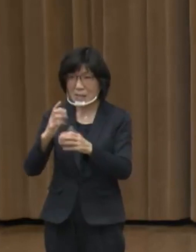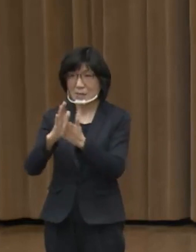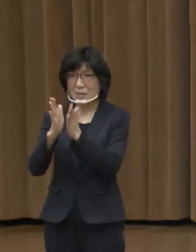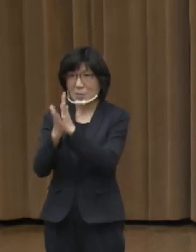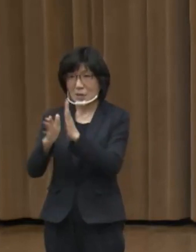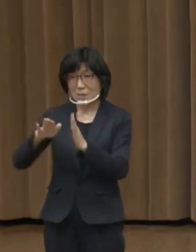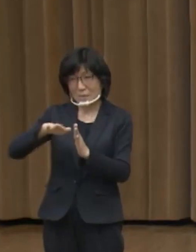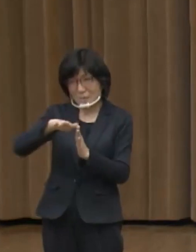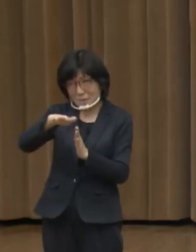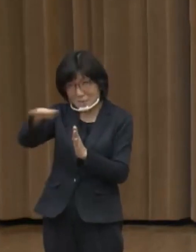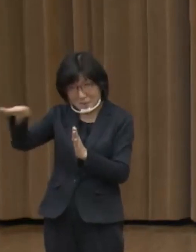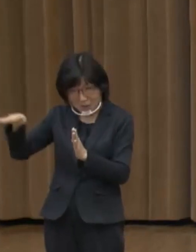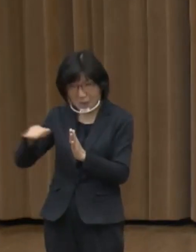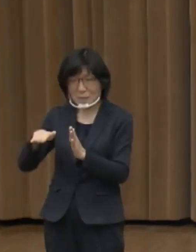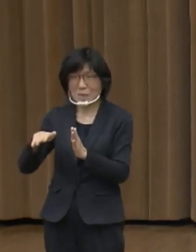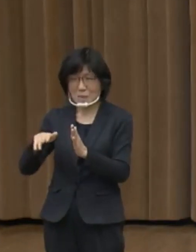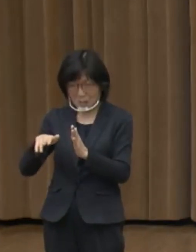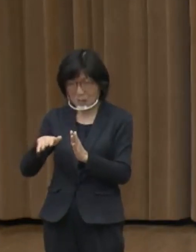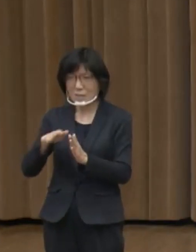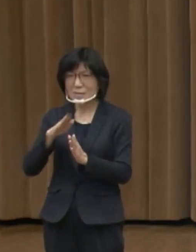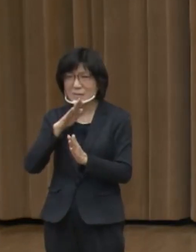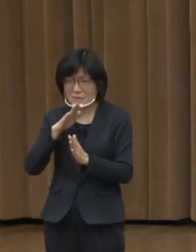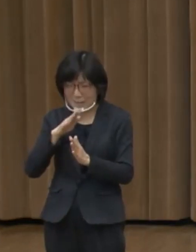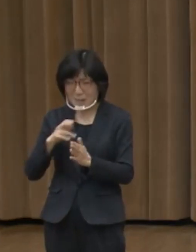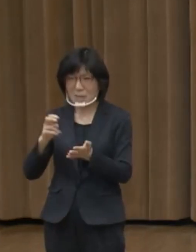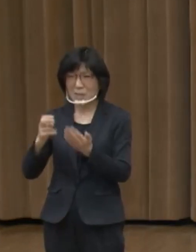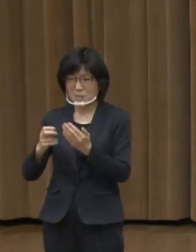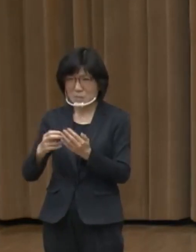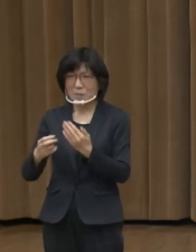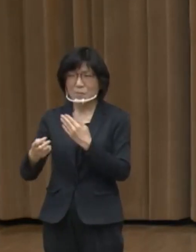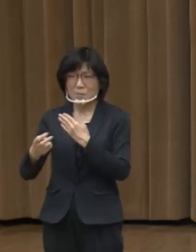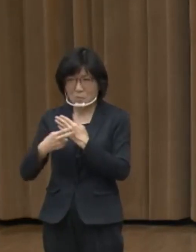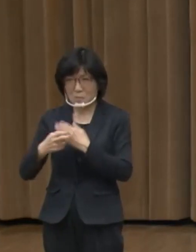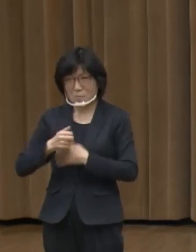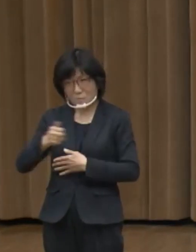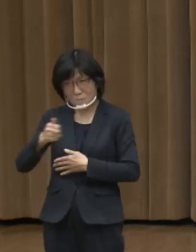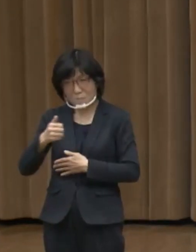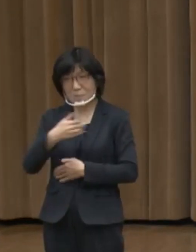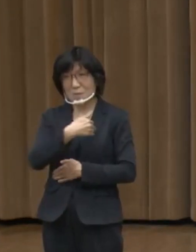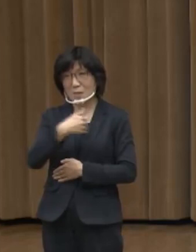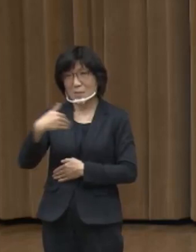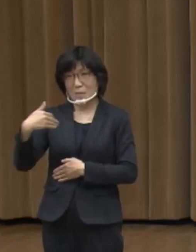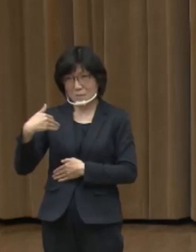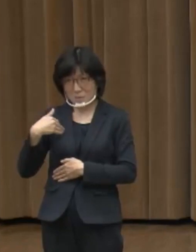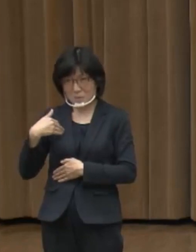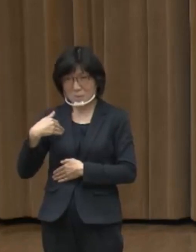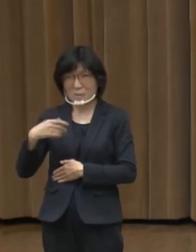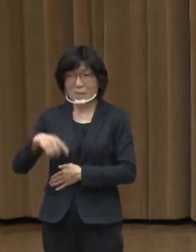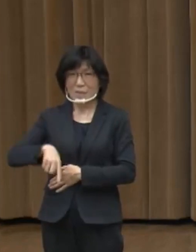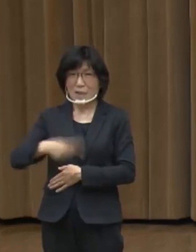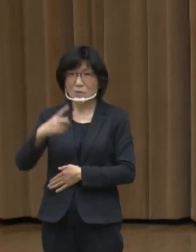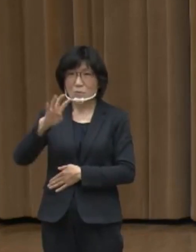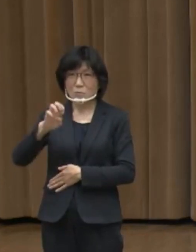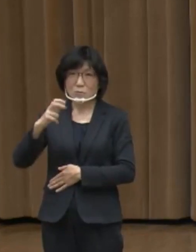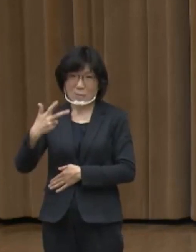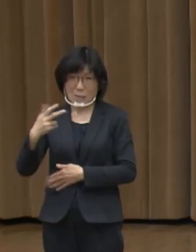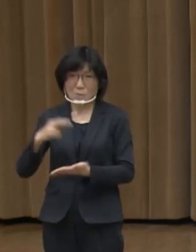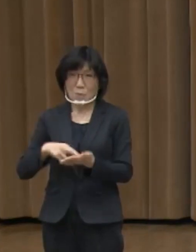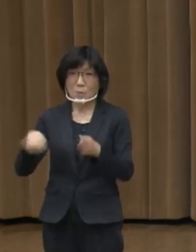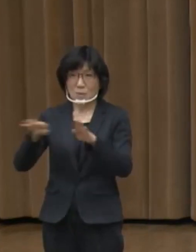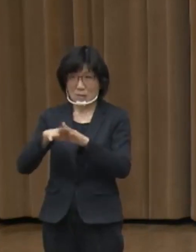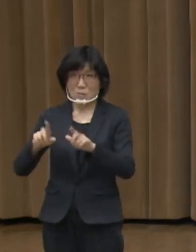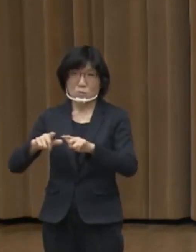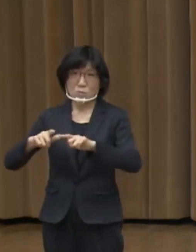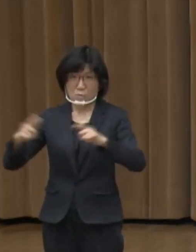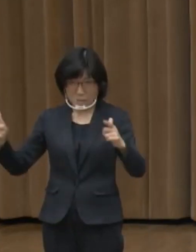くの医療機関で診療が可能になり、昨年8月の4医療機関から147医療機関とな